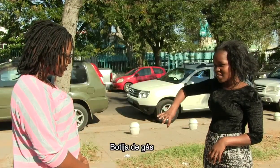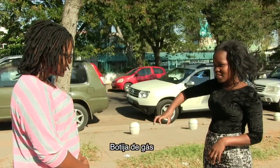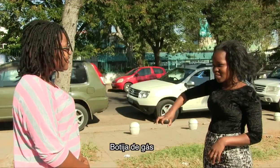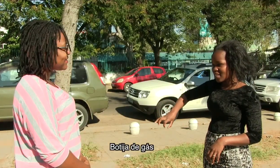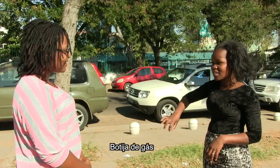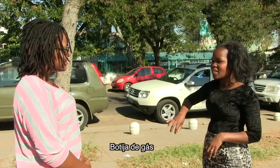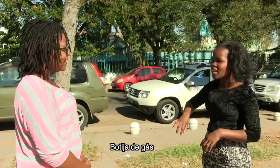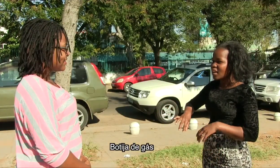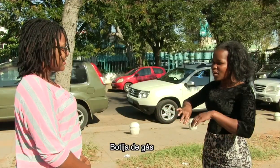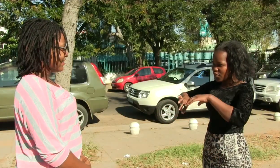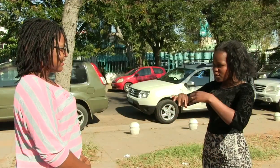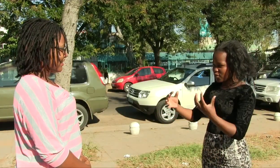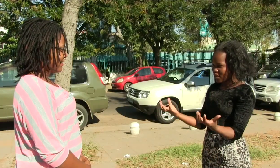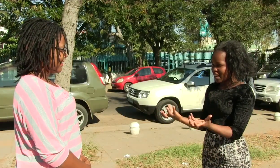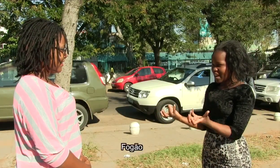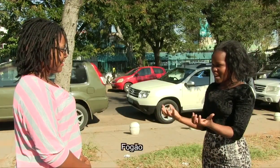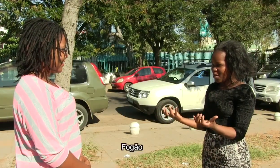Botija de gás,